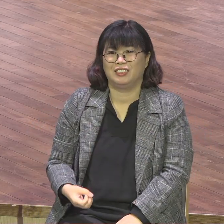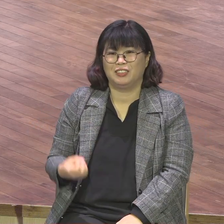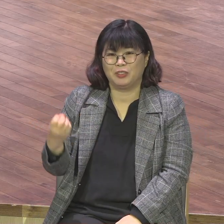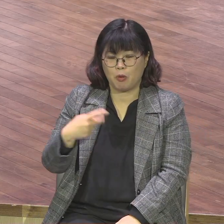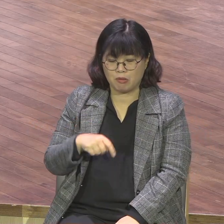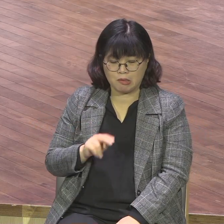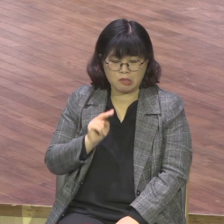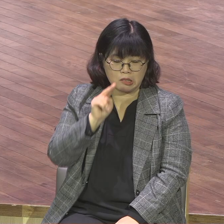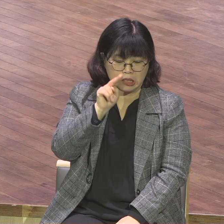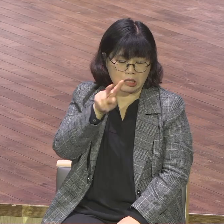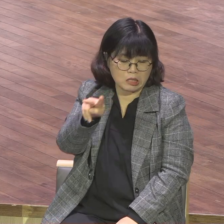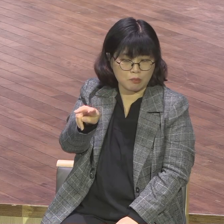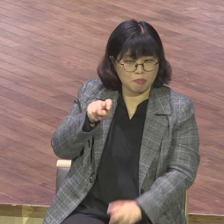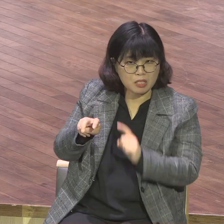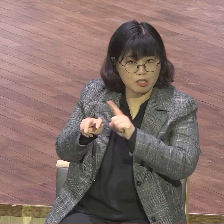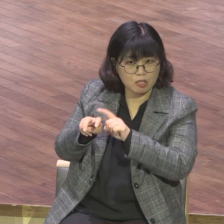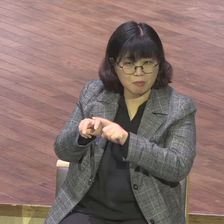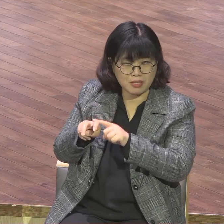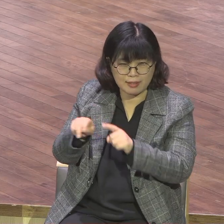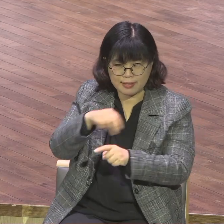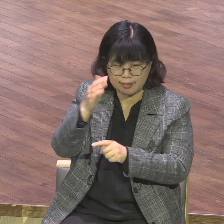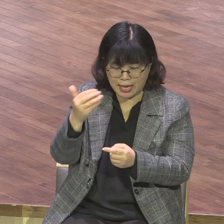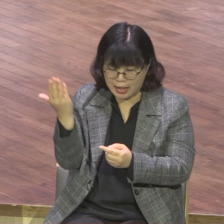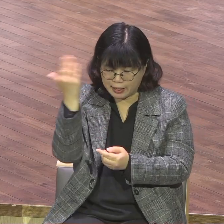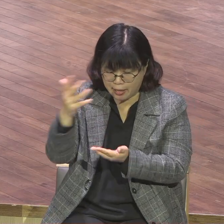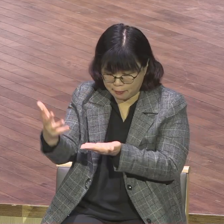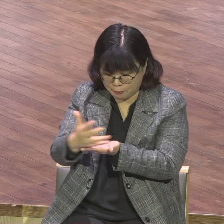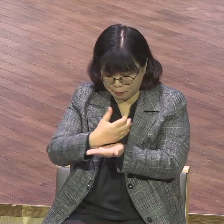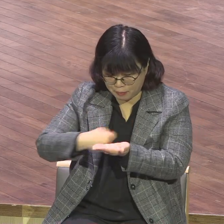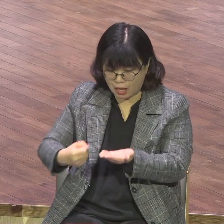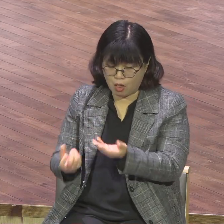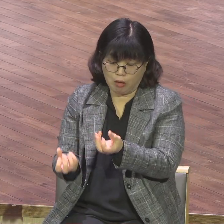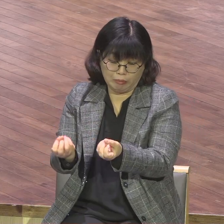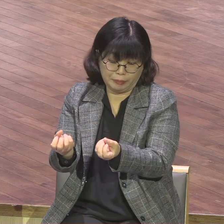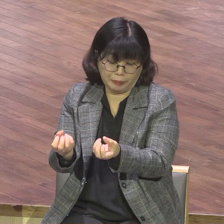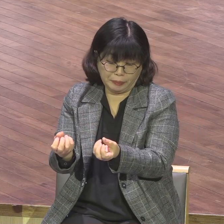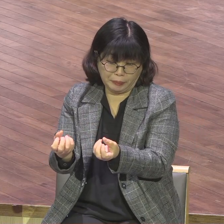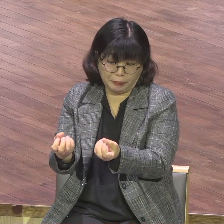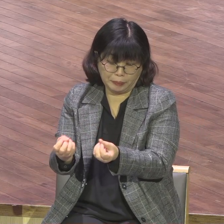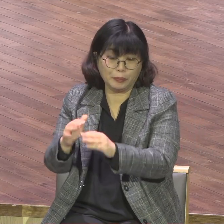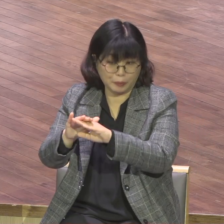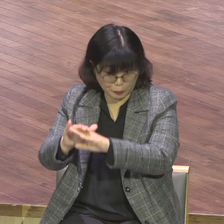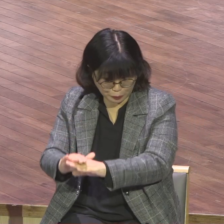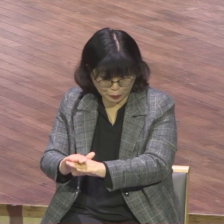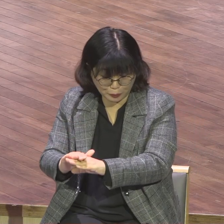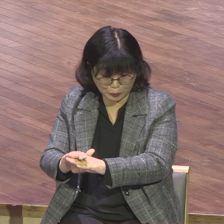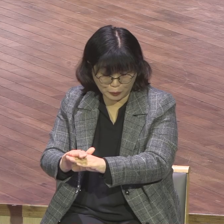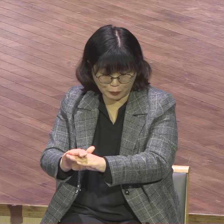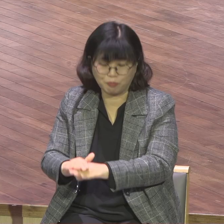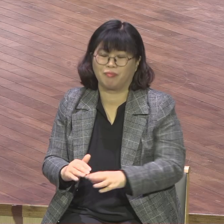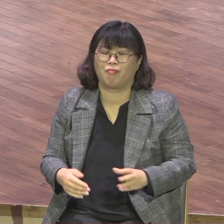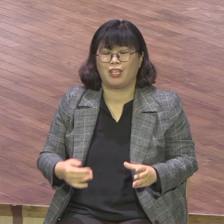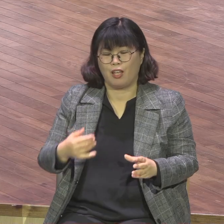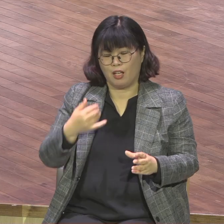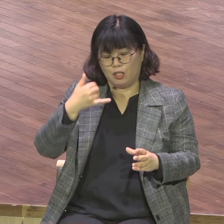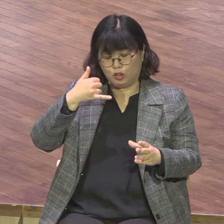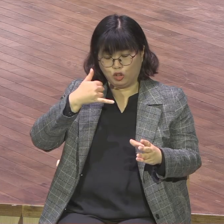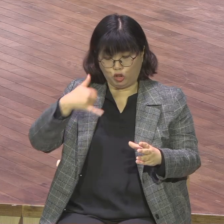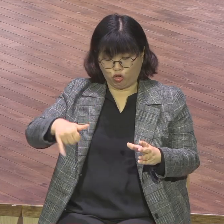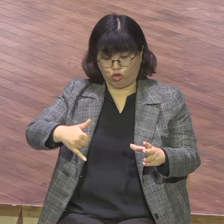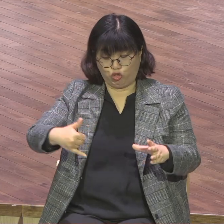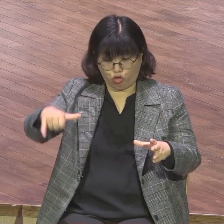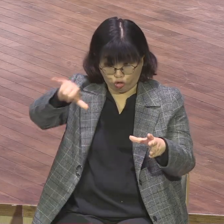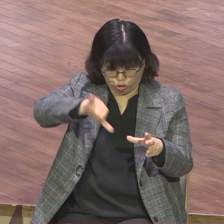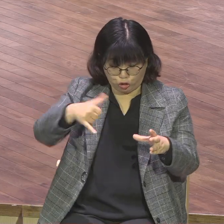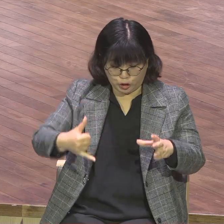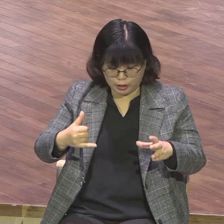푼 물에 데친다. 오, 위에 모든 재료를 주전자에 담고 인내와 기도를